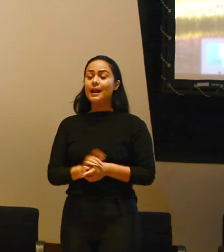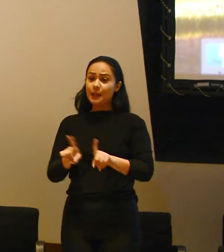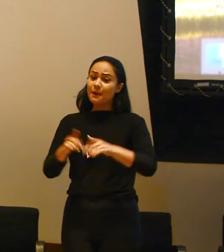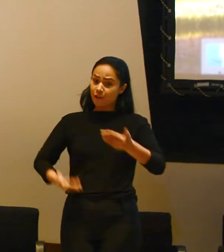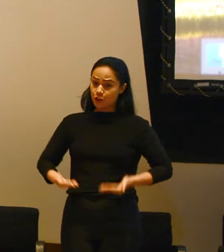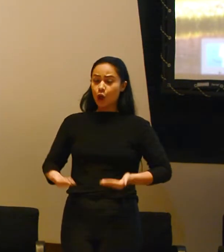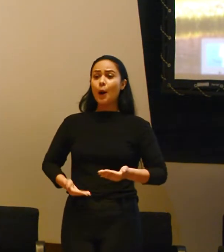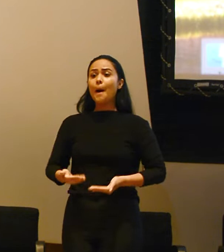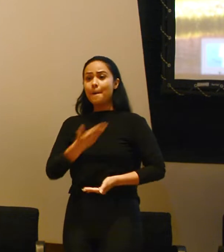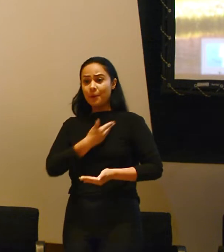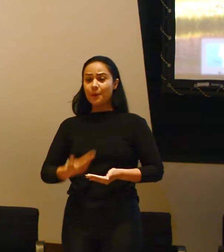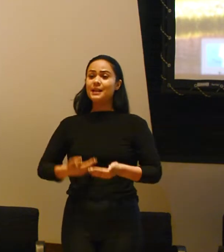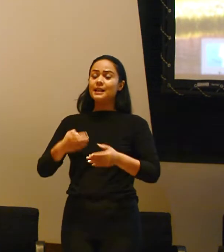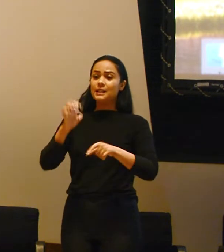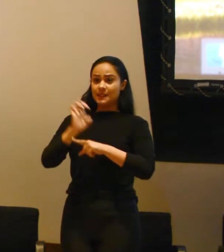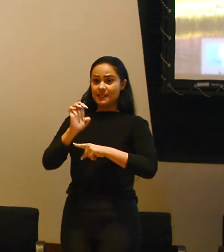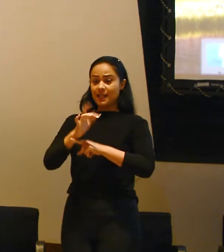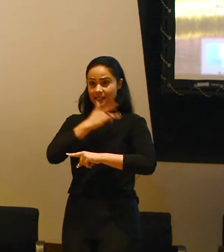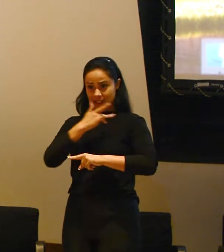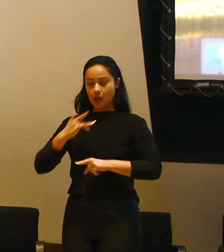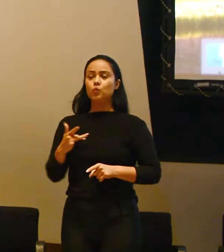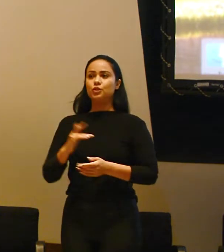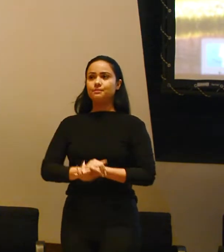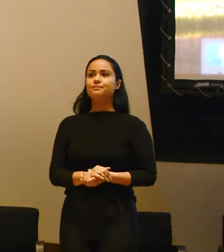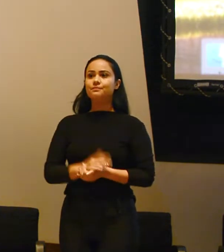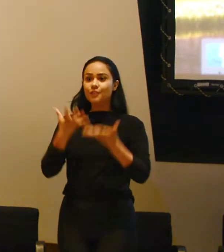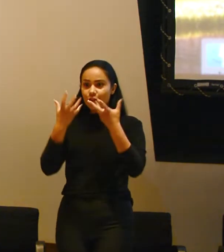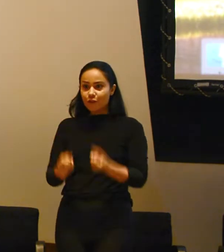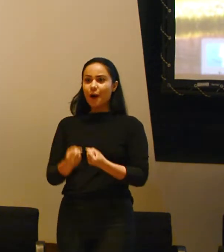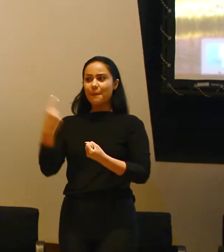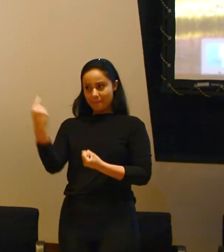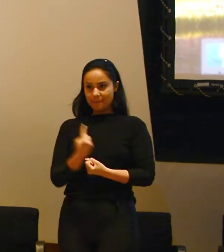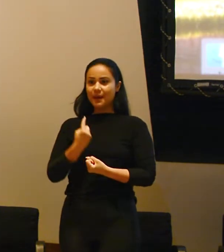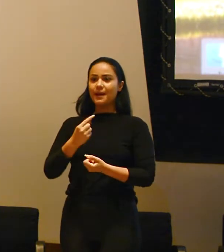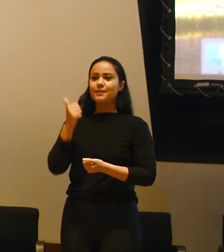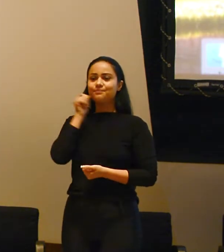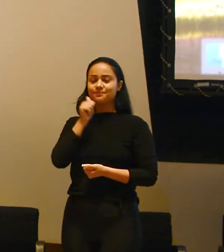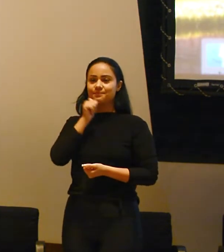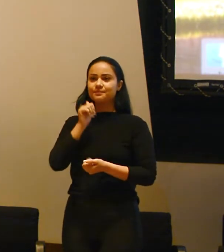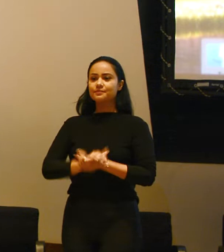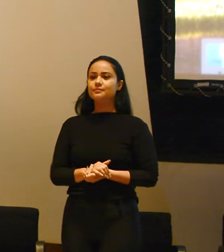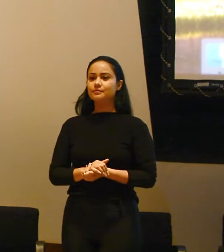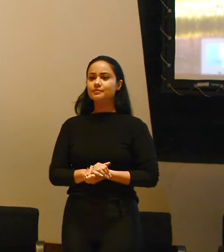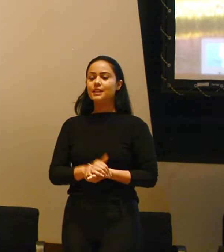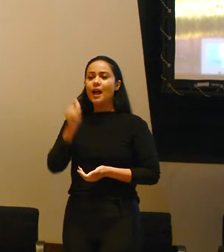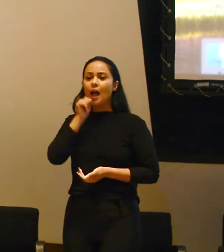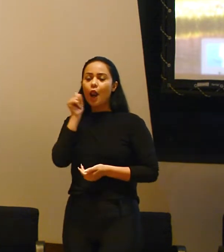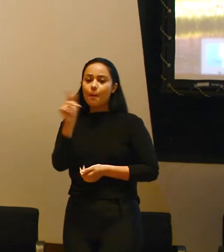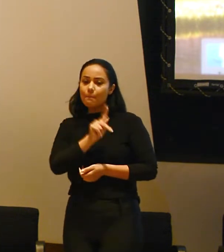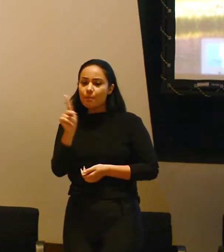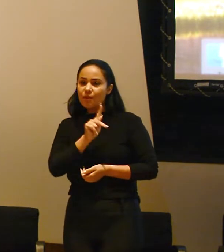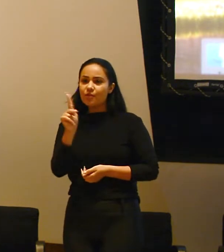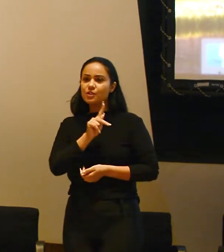pública da Secretaria do Estado de Saúde. Vamos recebê-la? Ela é a